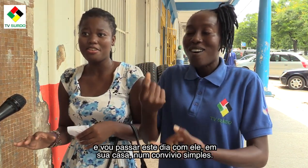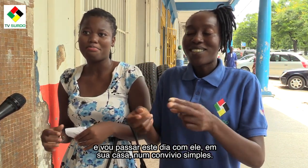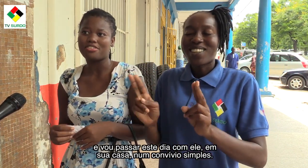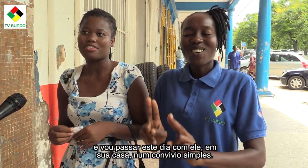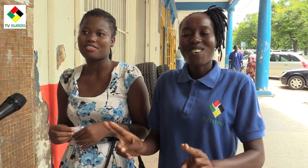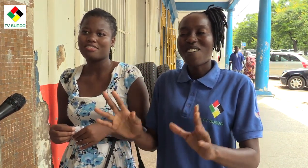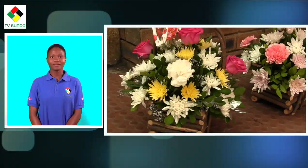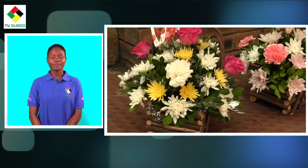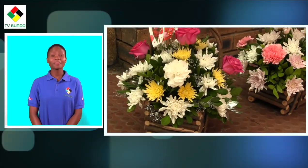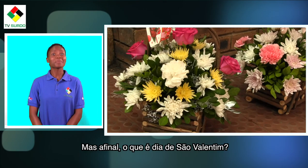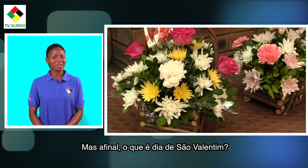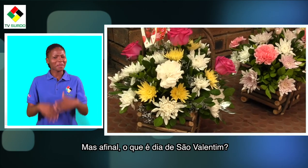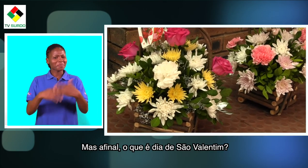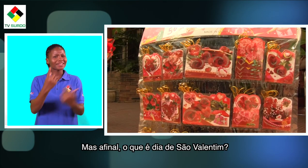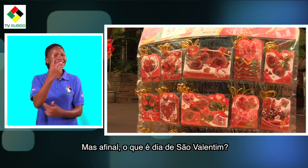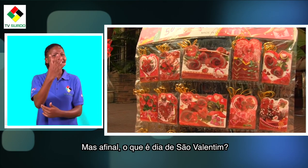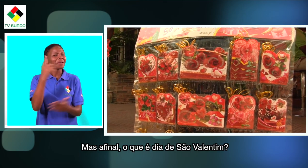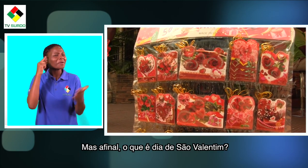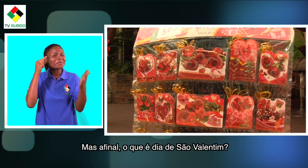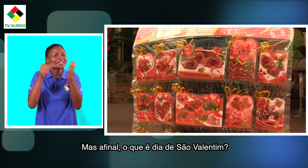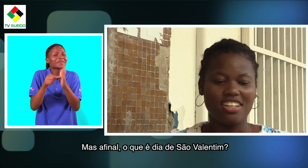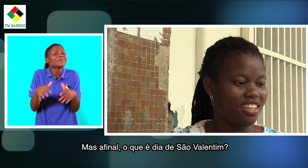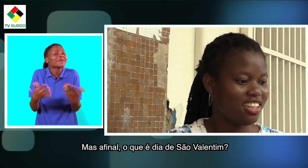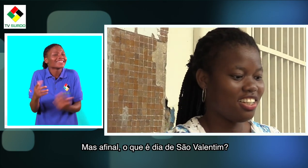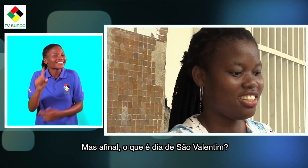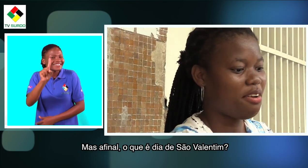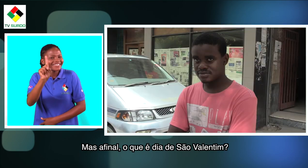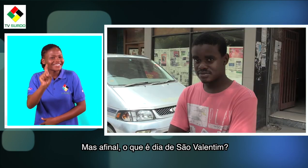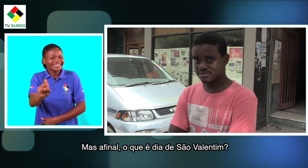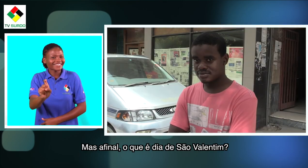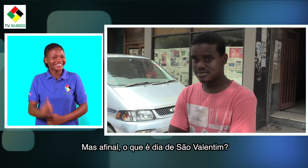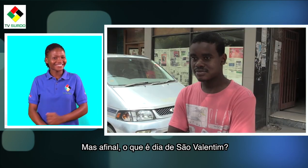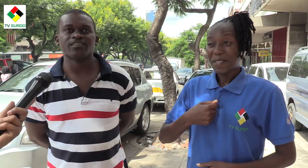e simples. Mas afinal, o que é de adição valente?